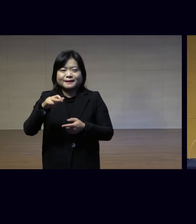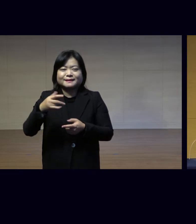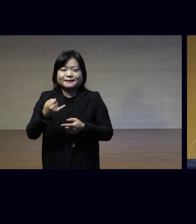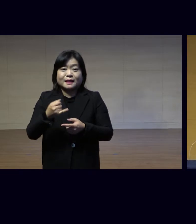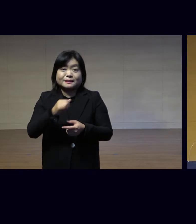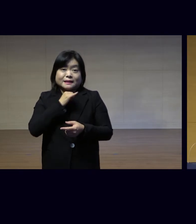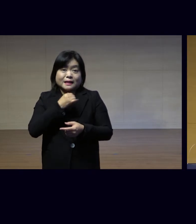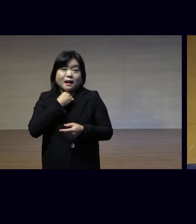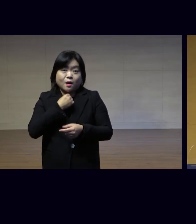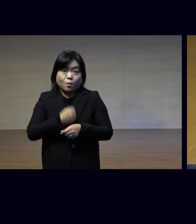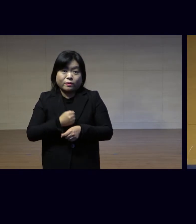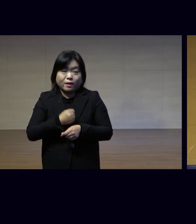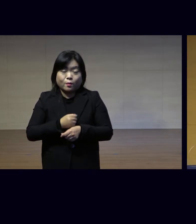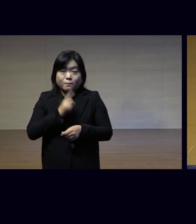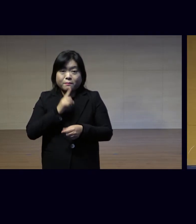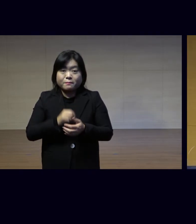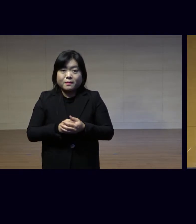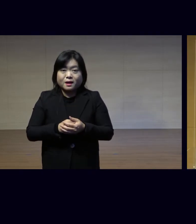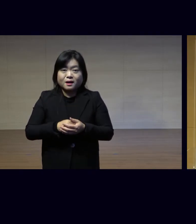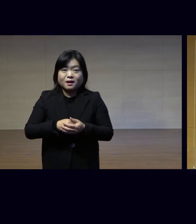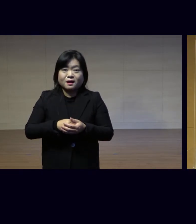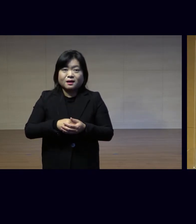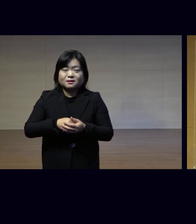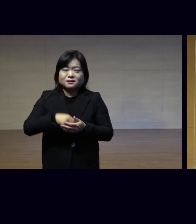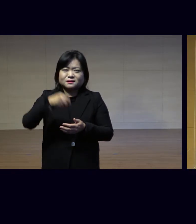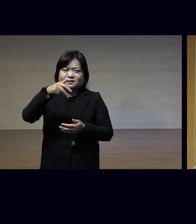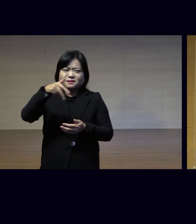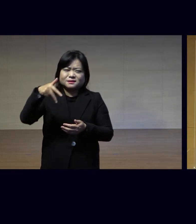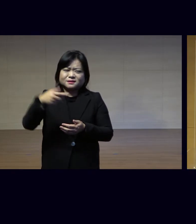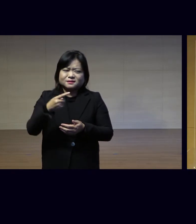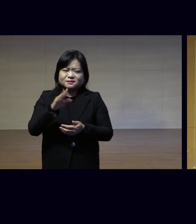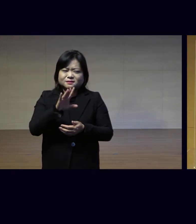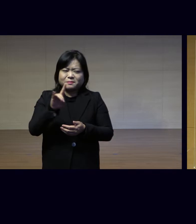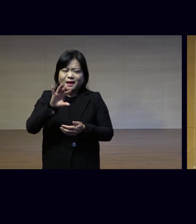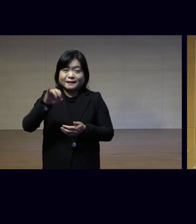발자크였습니까? 아, 예. 그 혹시 쯔바이크를 읽으셨나요?